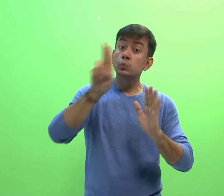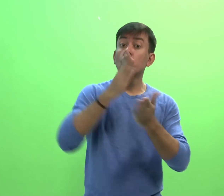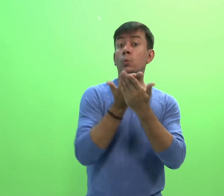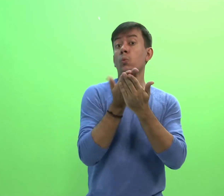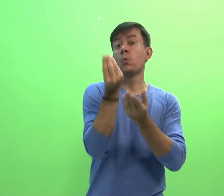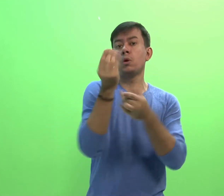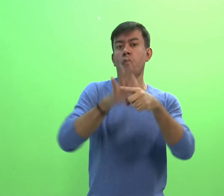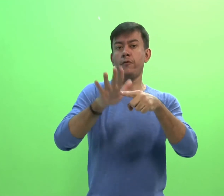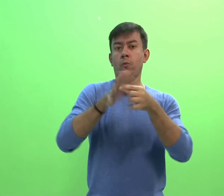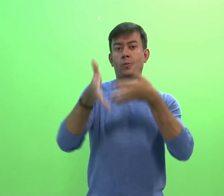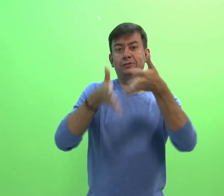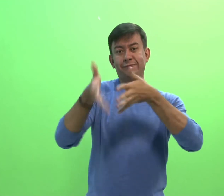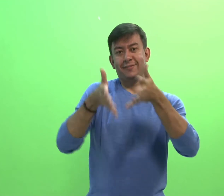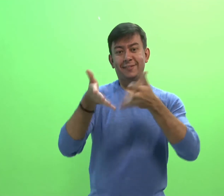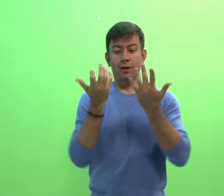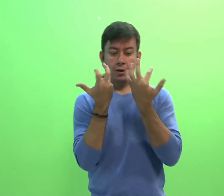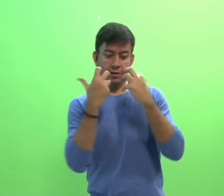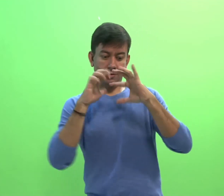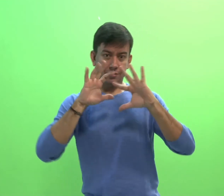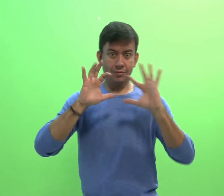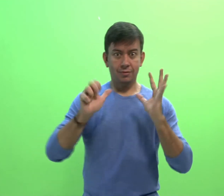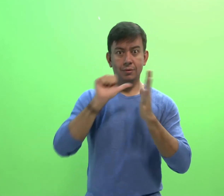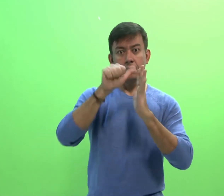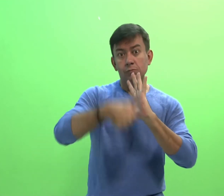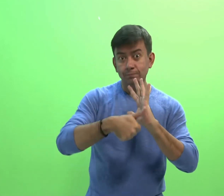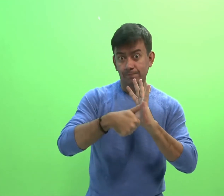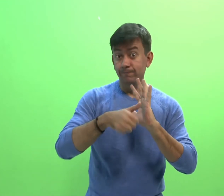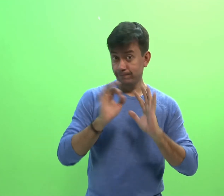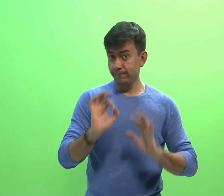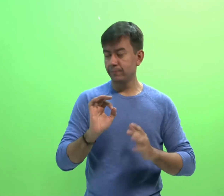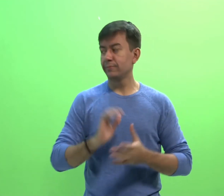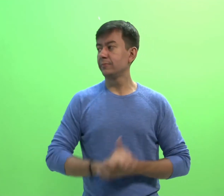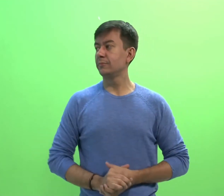pertencentes aos 5 parâmetros e também auxiliam a estudar a fonologia.